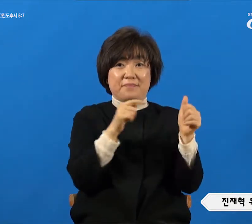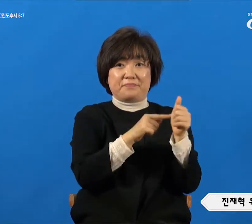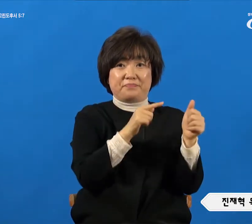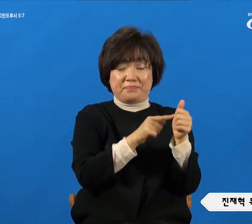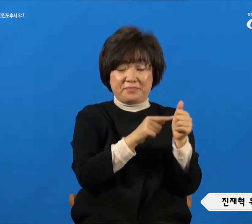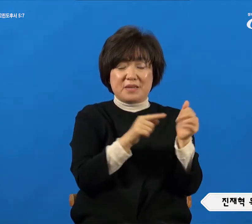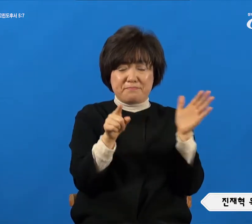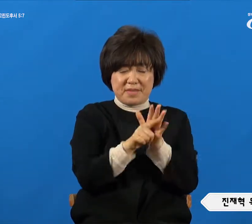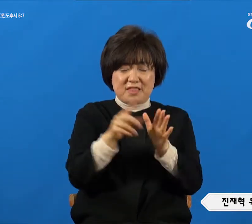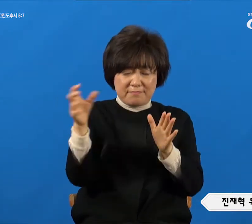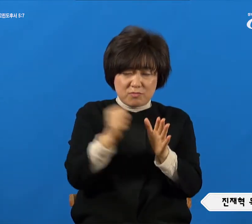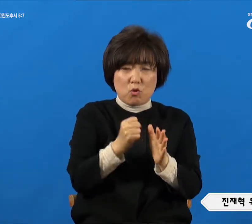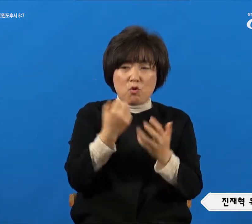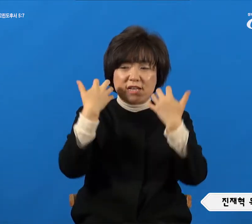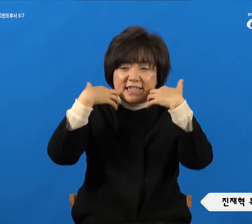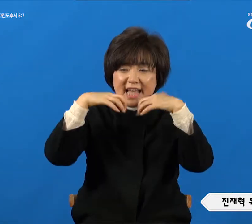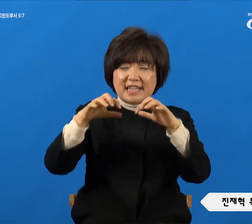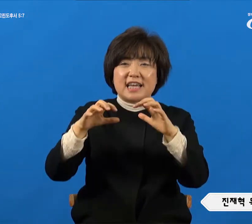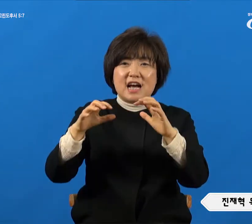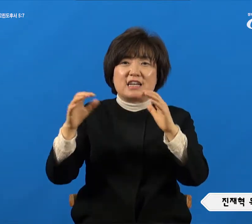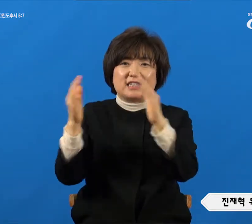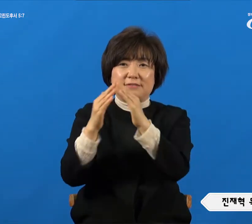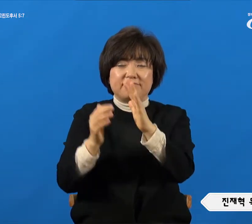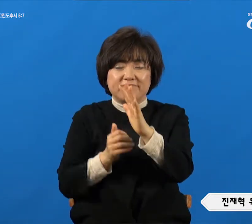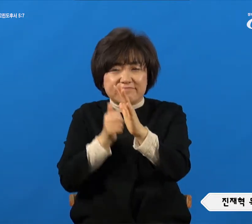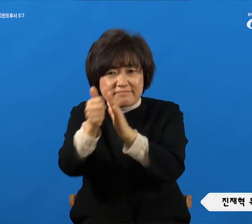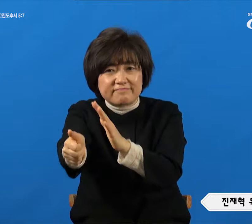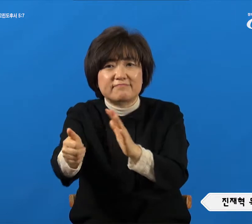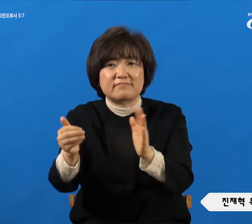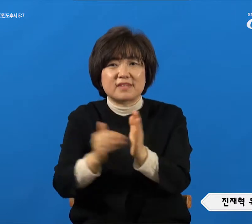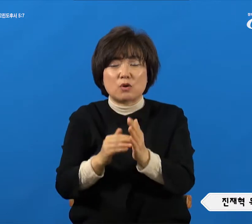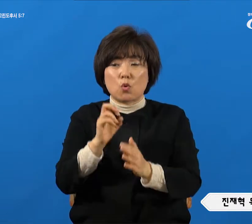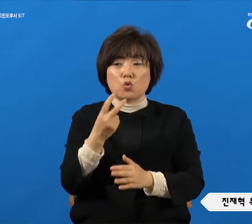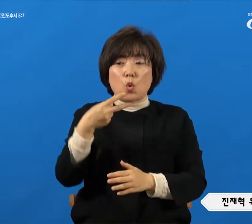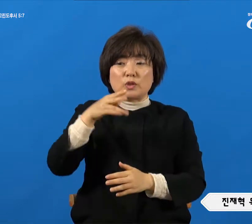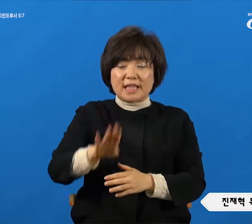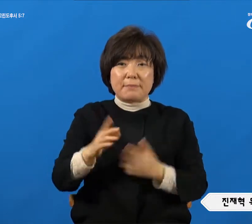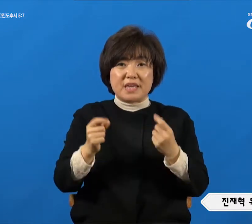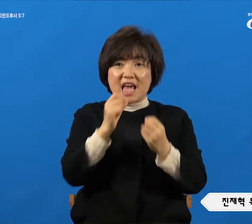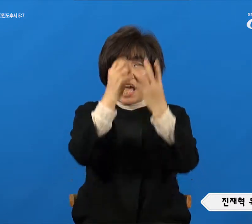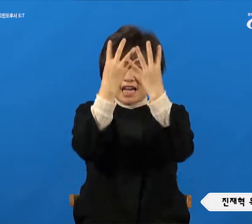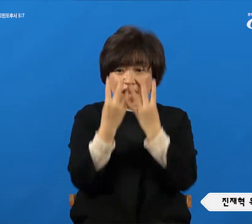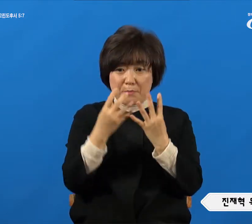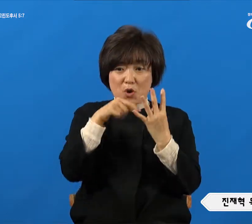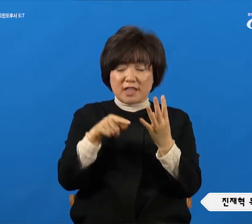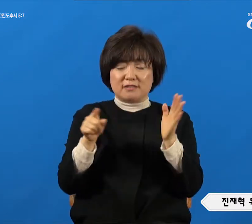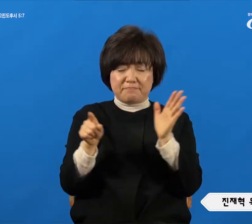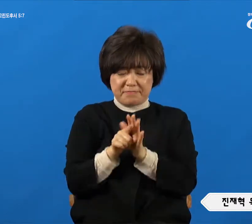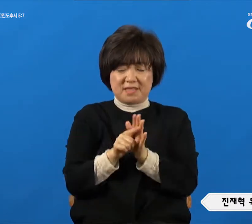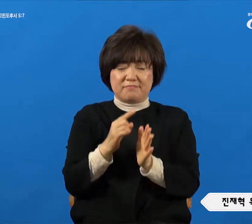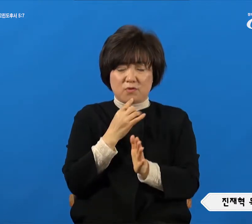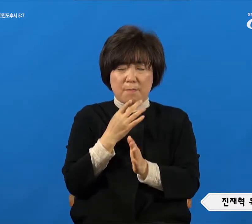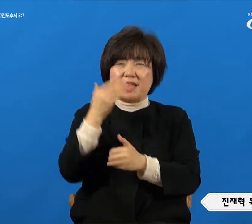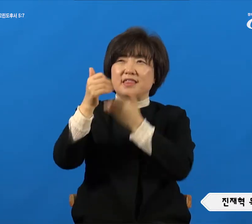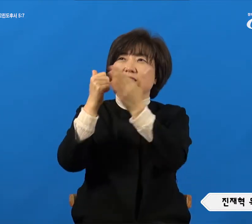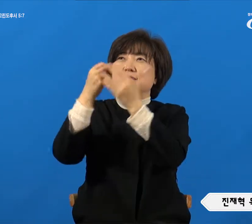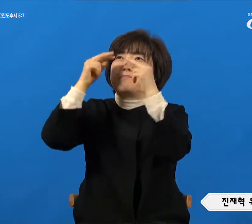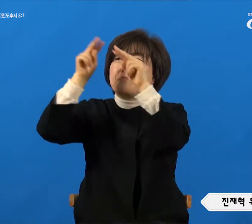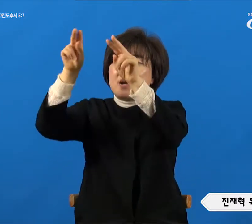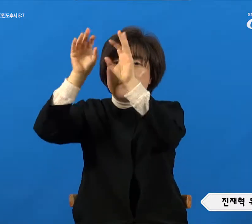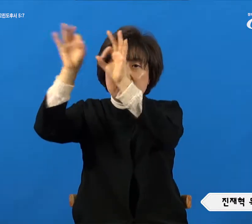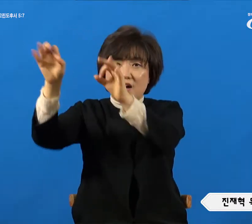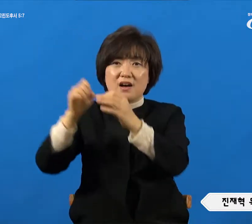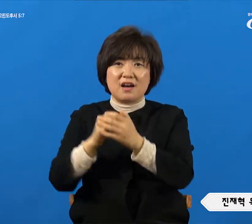들어갔습니다. 에스더가 믿음으로 죽으면 죽으리라 얘기했고, 요셉이 그렇게 감옥에서 믿음으로 하나님을